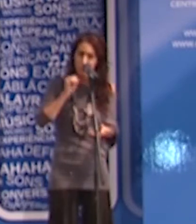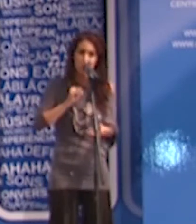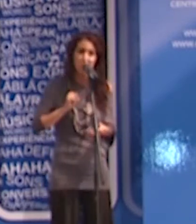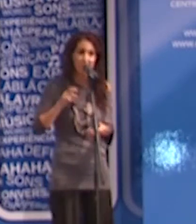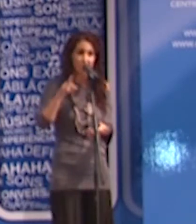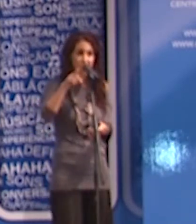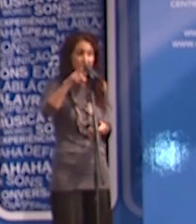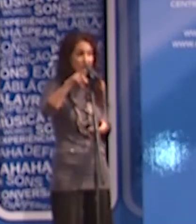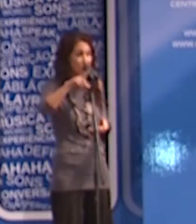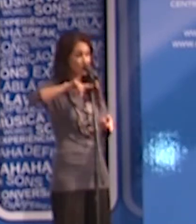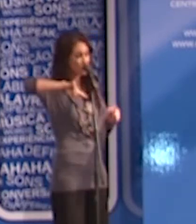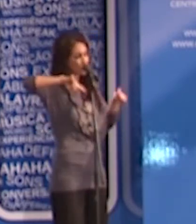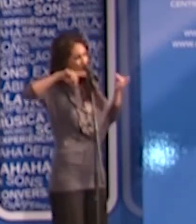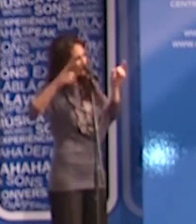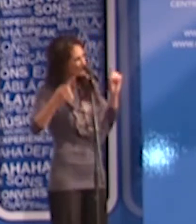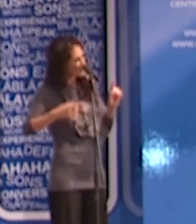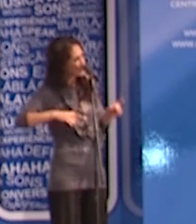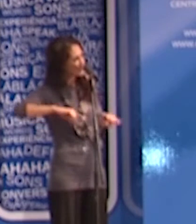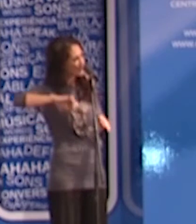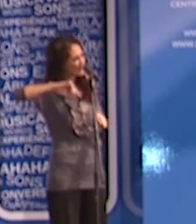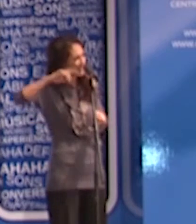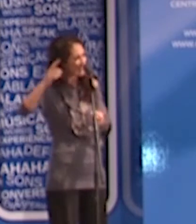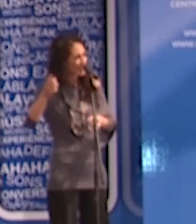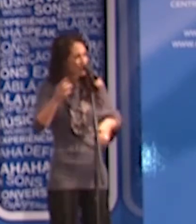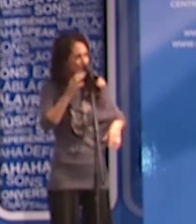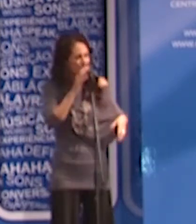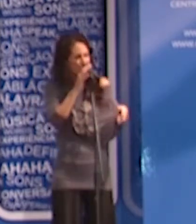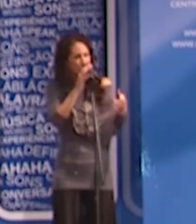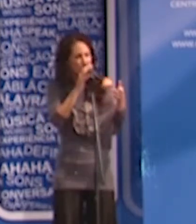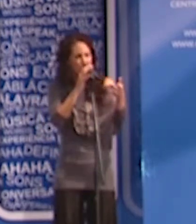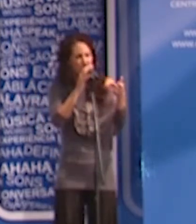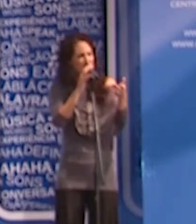Eu sou canção, tu